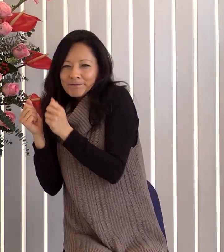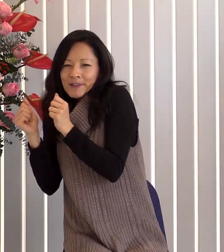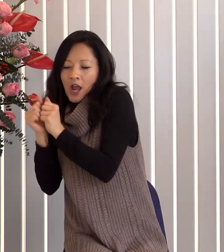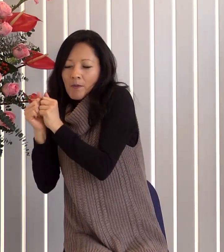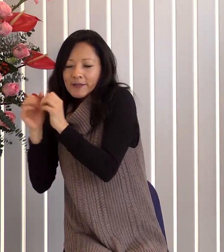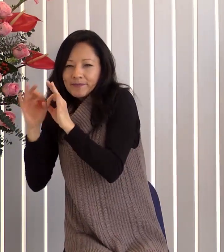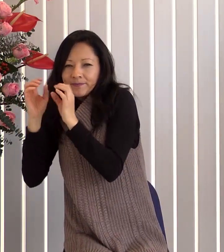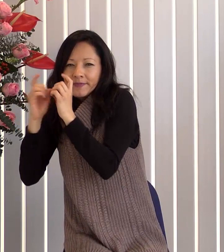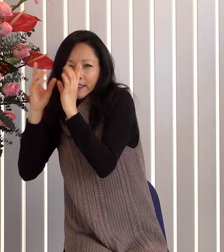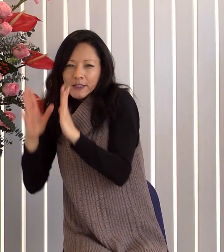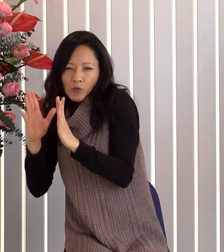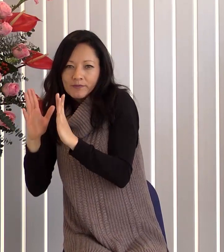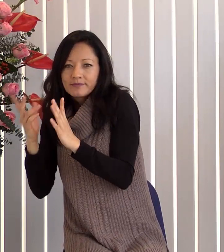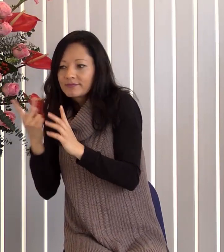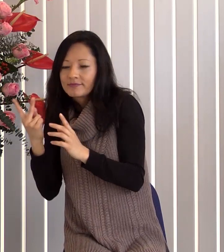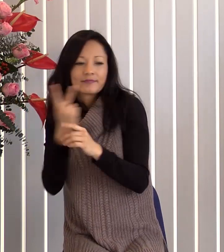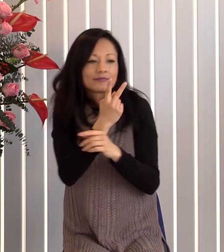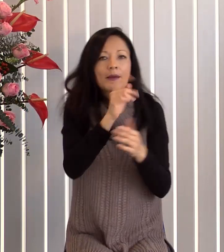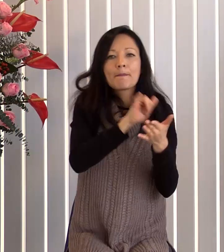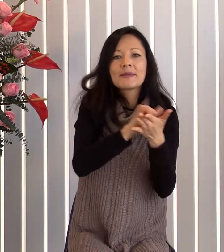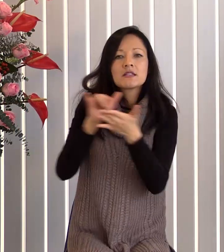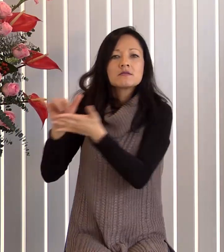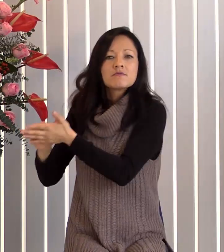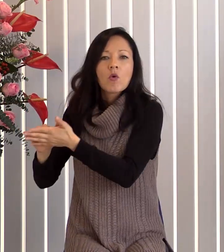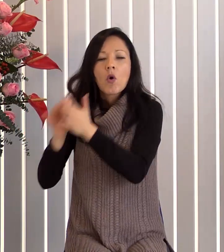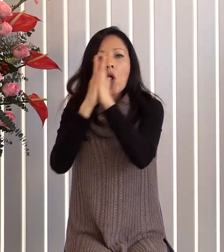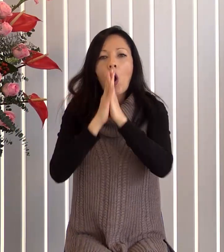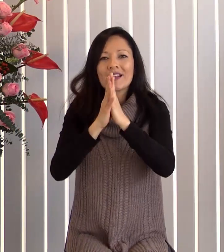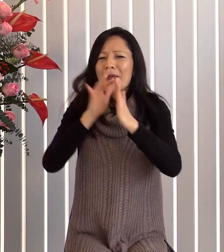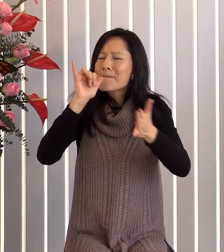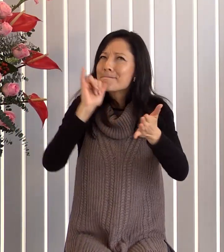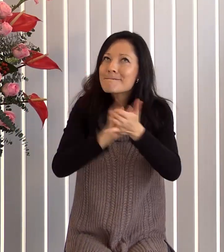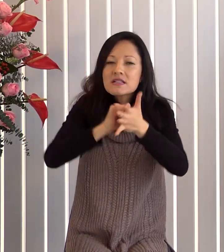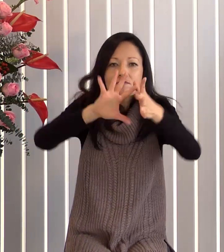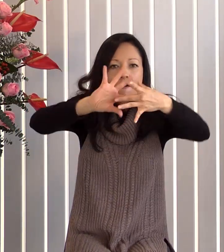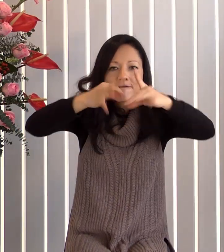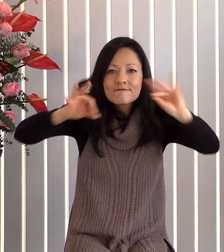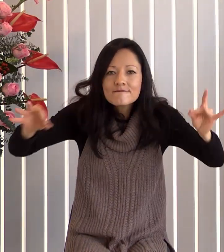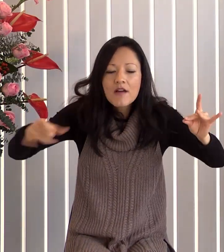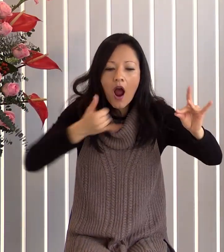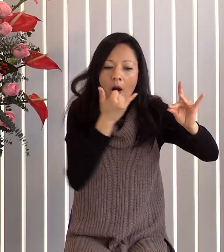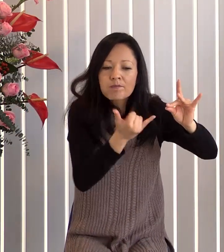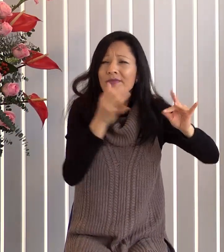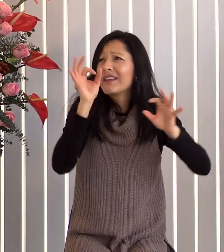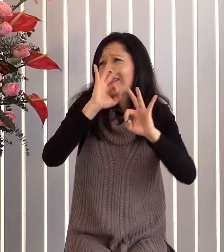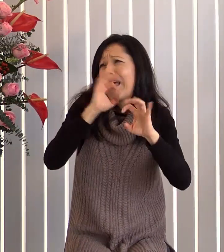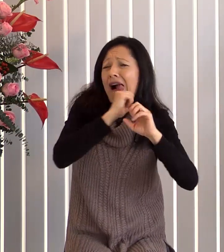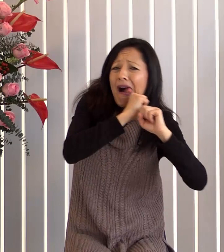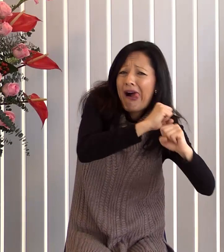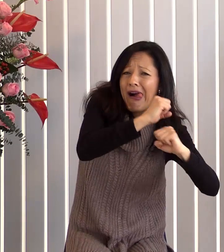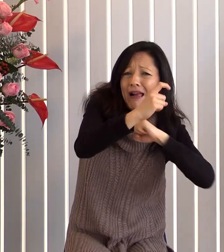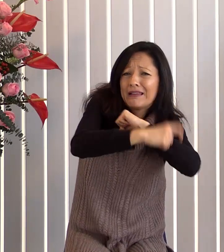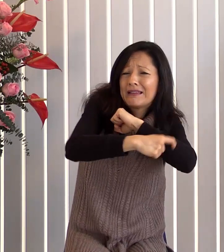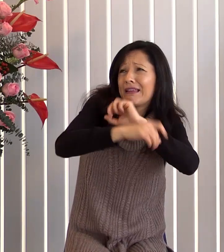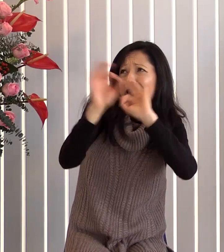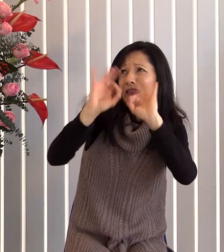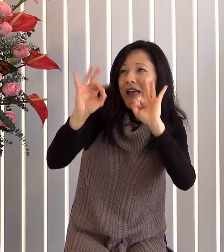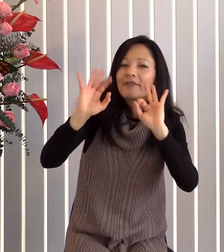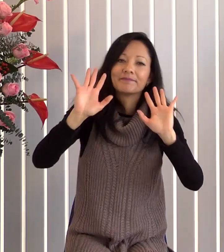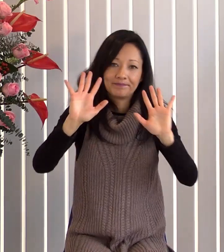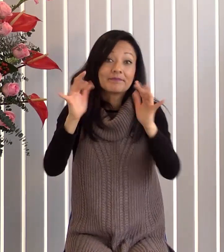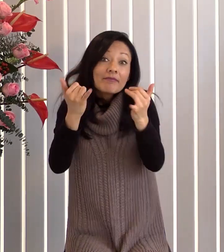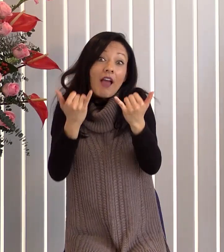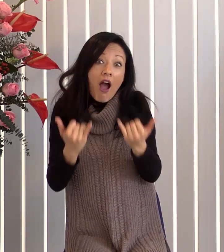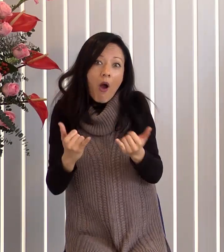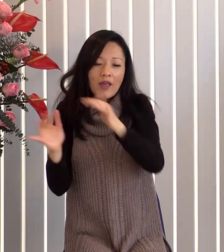en la línea dice, no nos metas en tentación. Entonces ahora el estudioso de la Biblia,